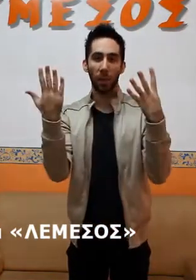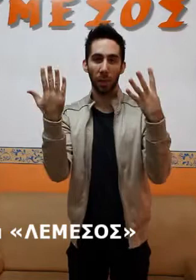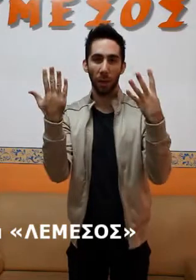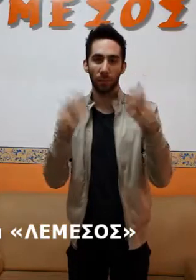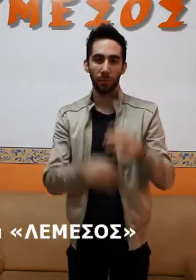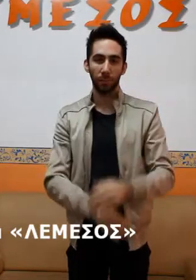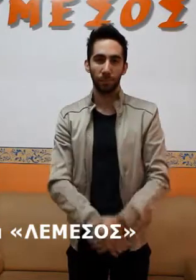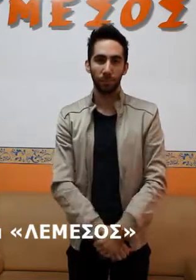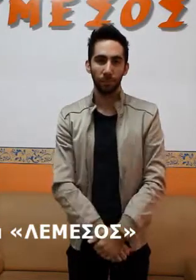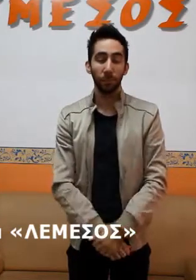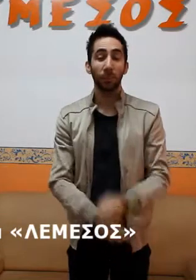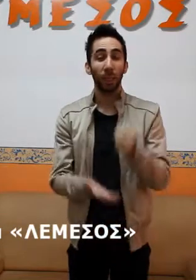και